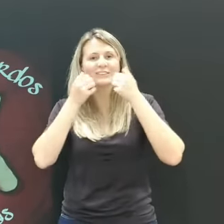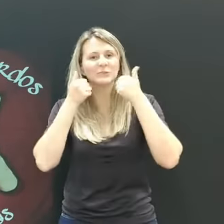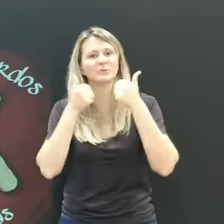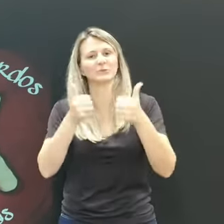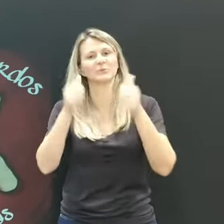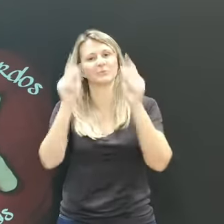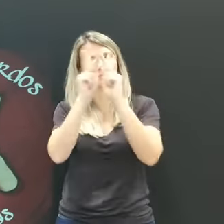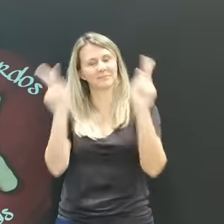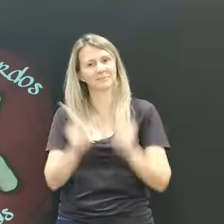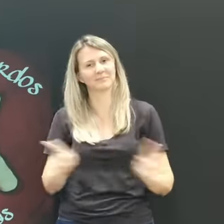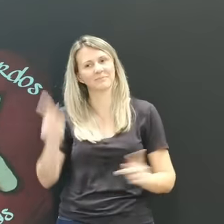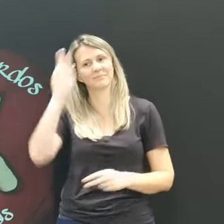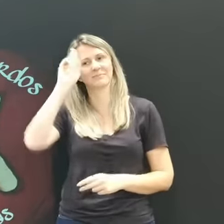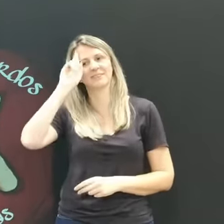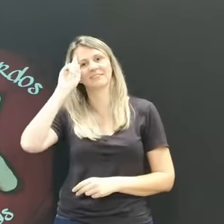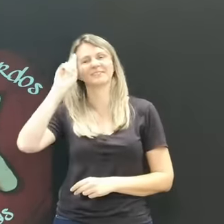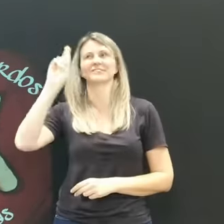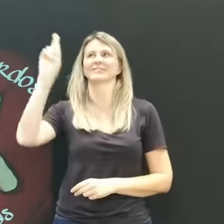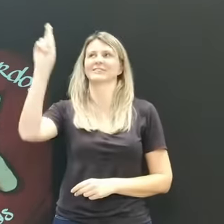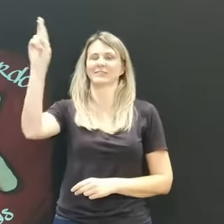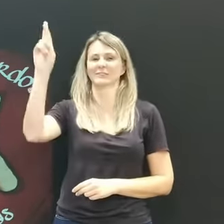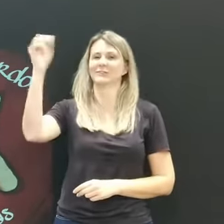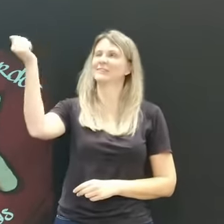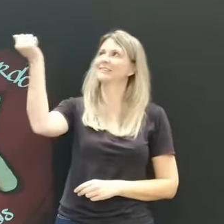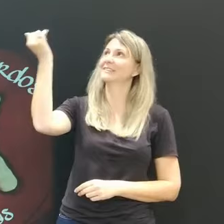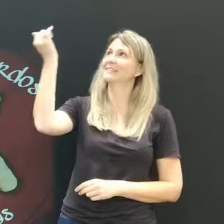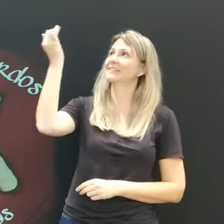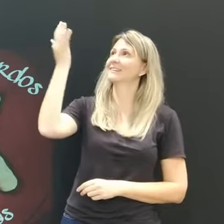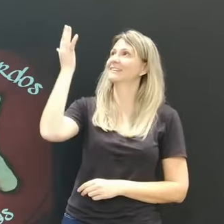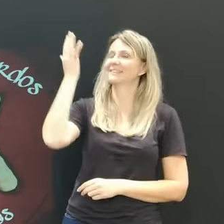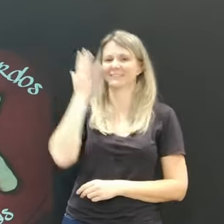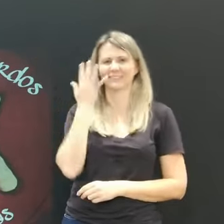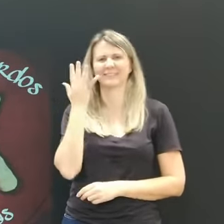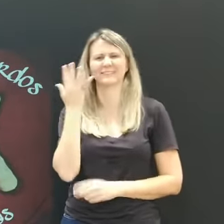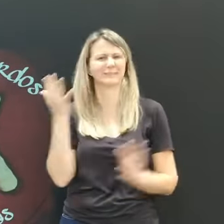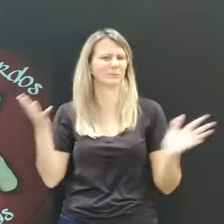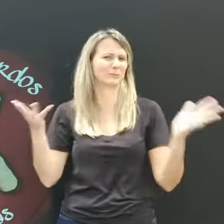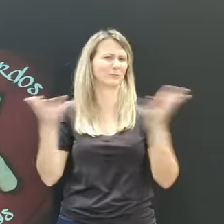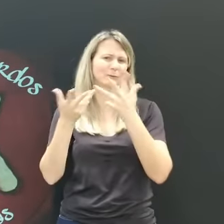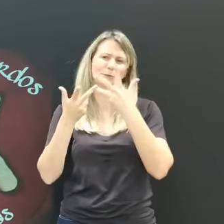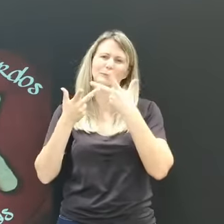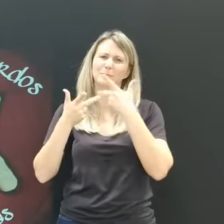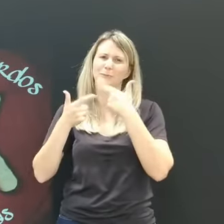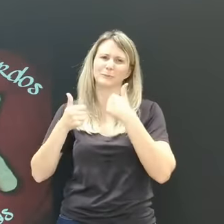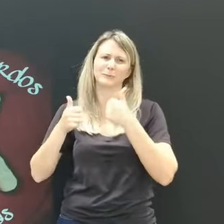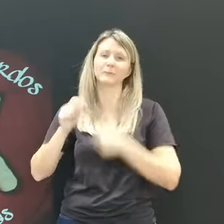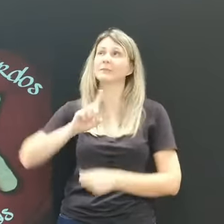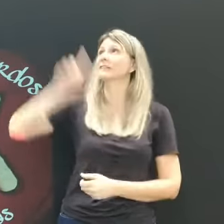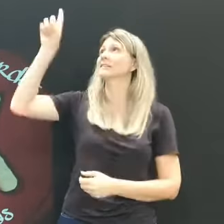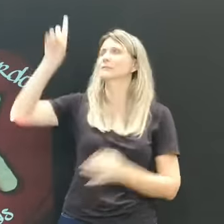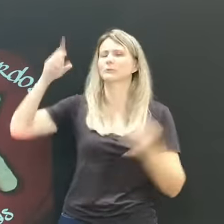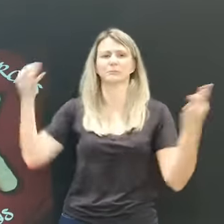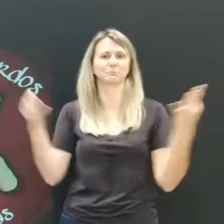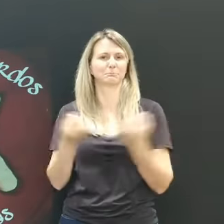Oiê! Tudo bem com vocês? A paz do Senhor Jesus esteja na vida de vocês. Hoje é um